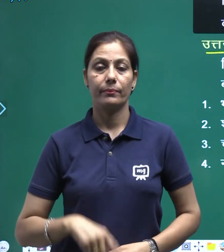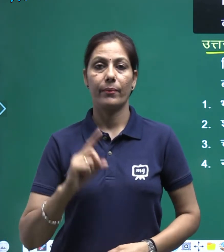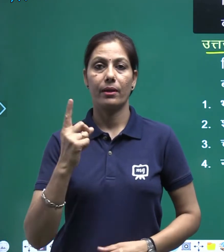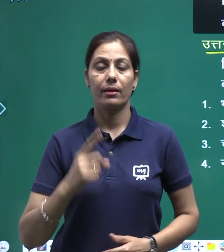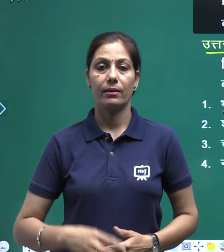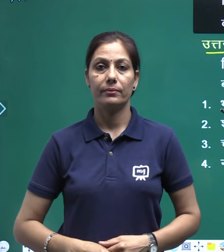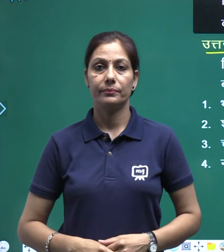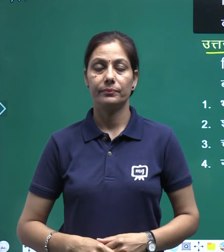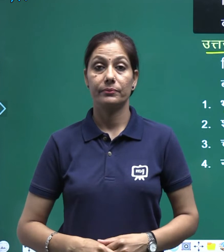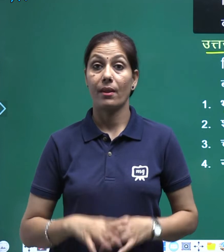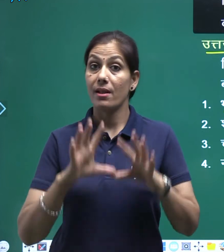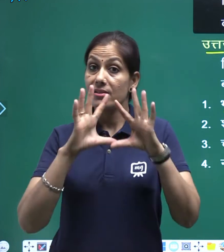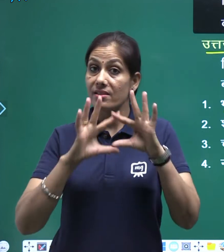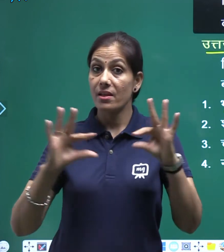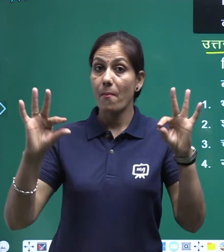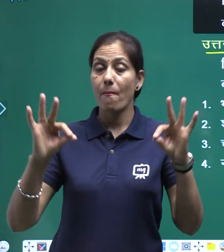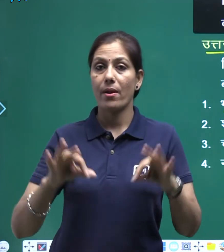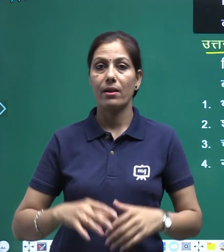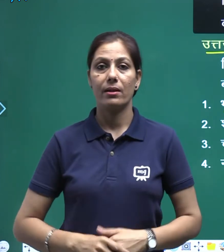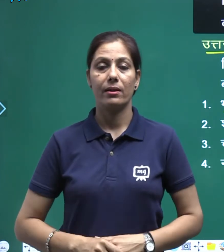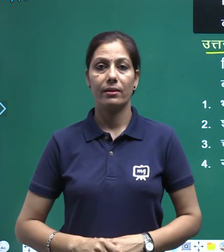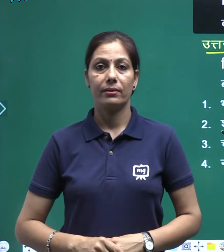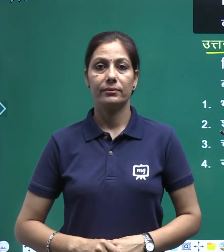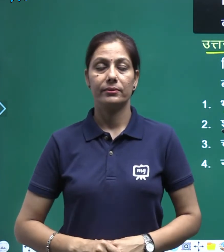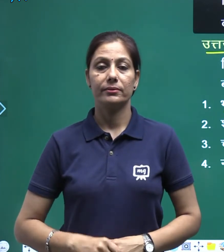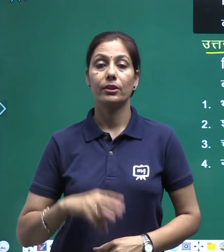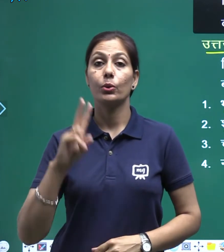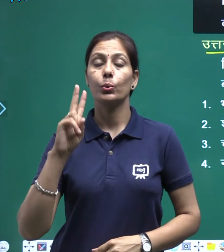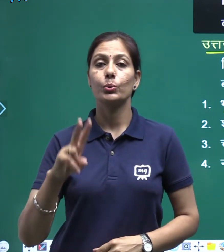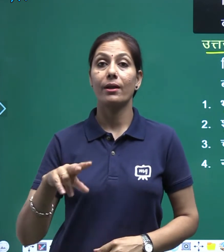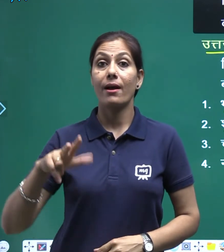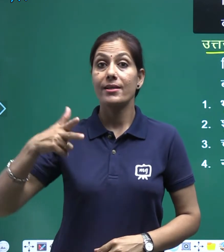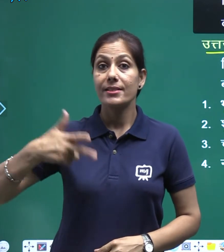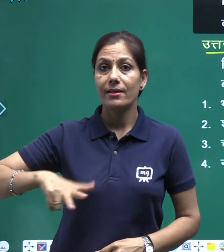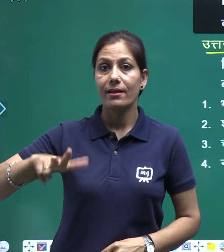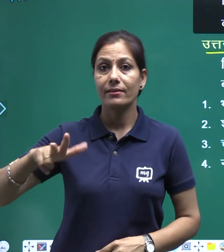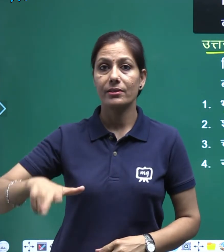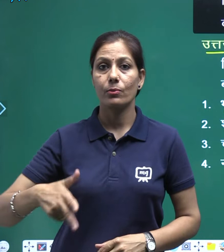पहला भोलापन, दूसरा शरारती स्वभाव,